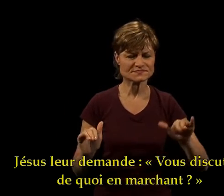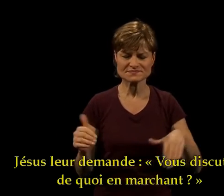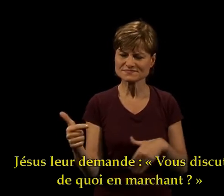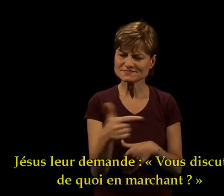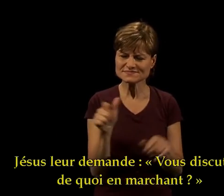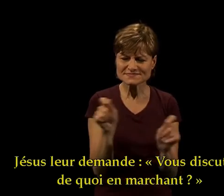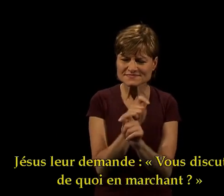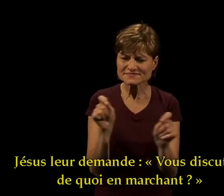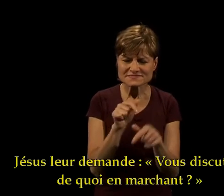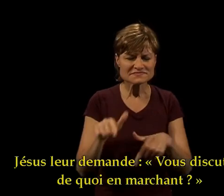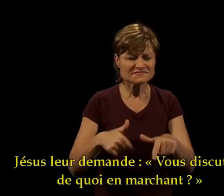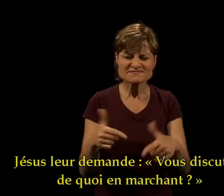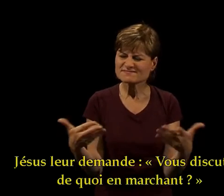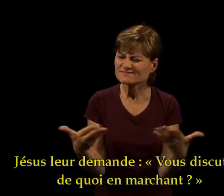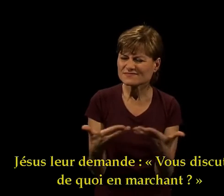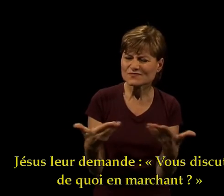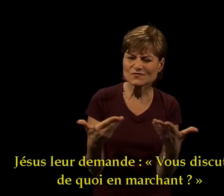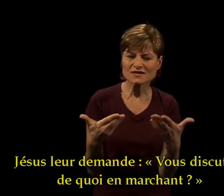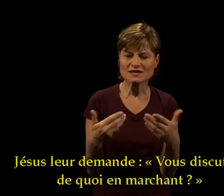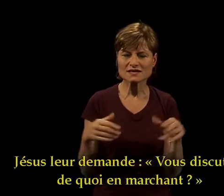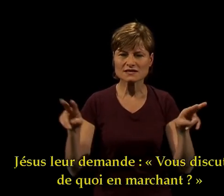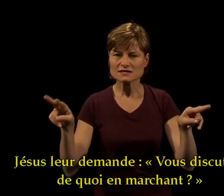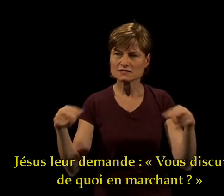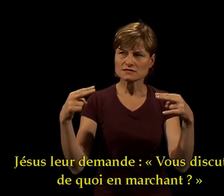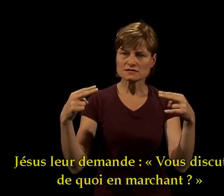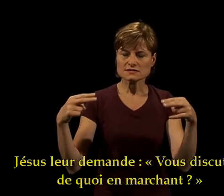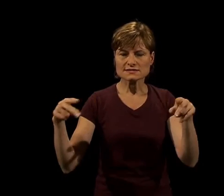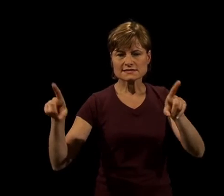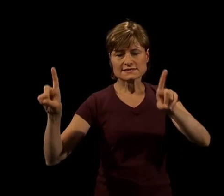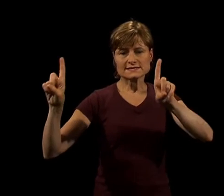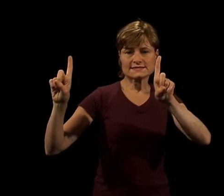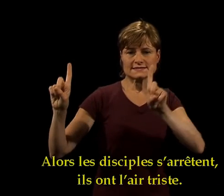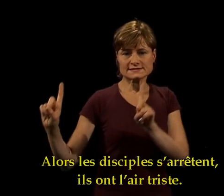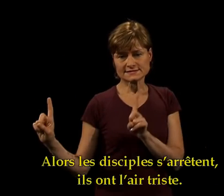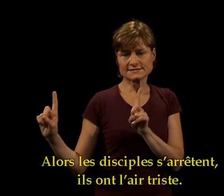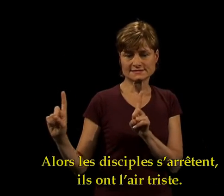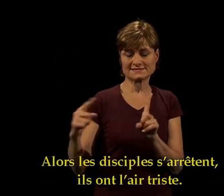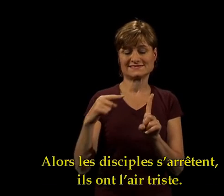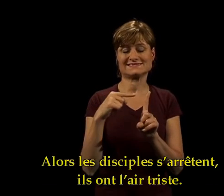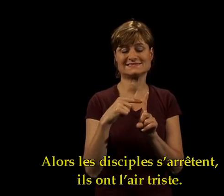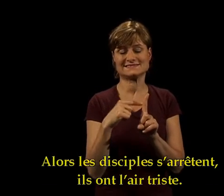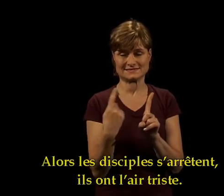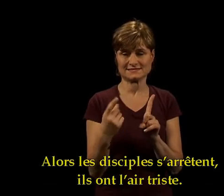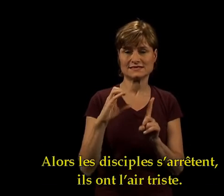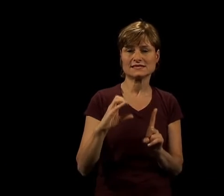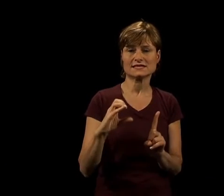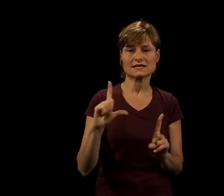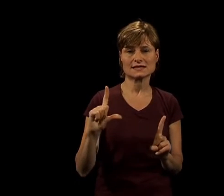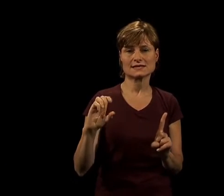Jésus leur demande « Vous discutiez de quoi en marchant ?» Alors les disciples s'arrêtent, ils ont l'air tristes. L'un